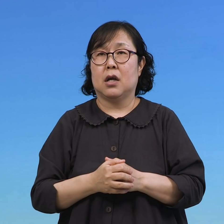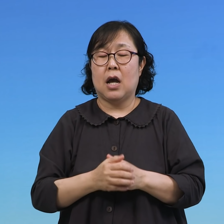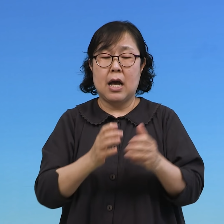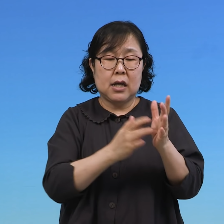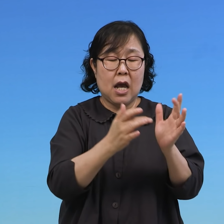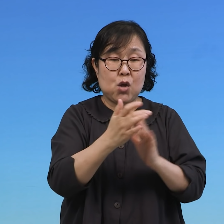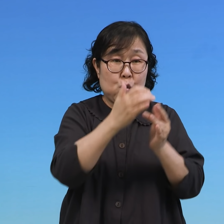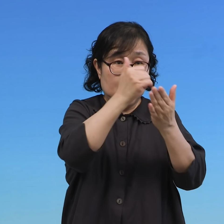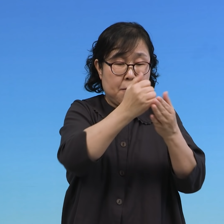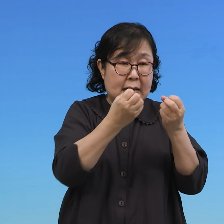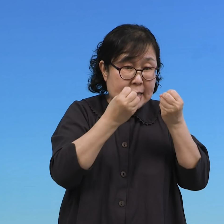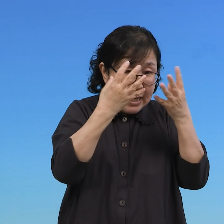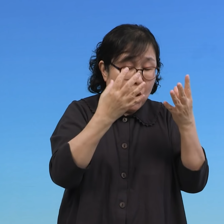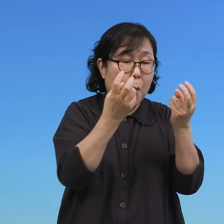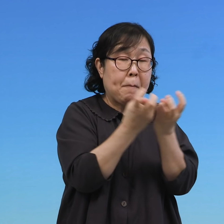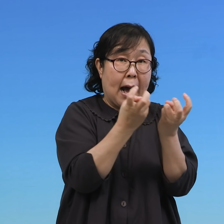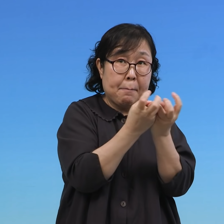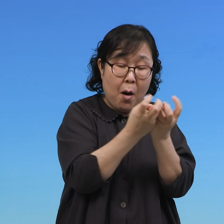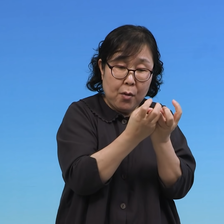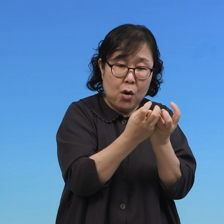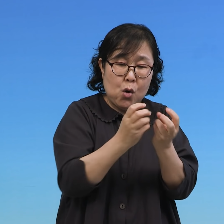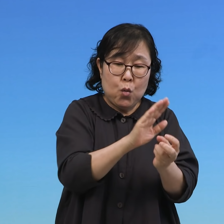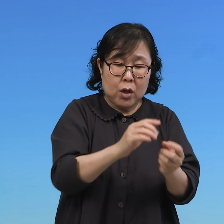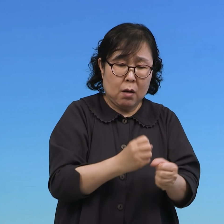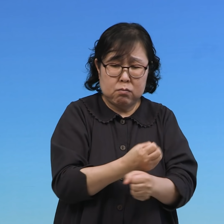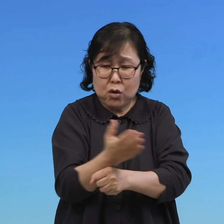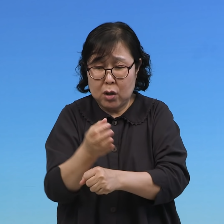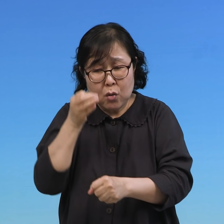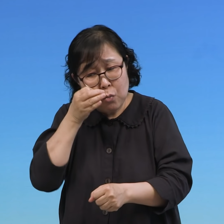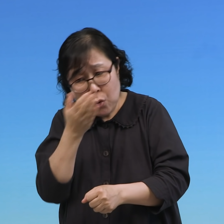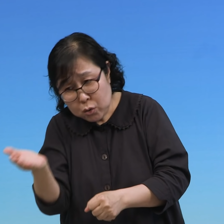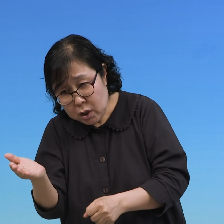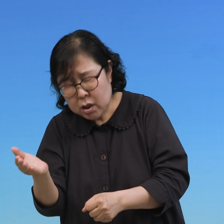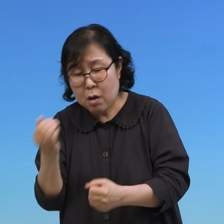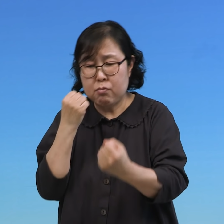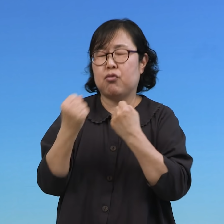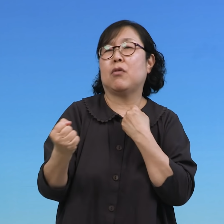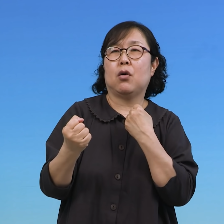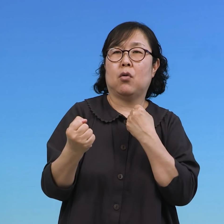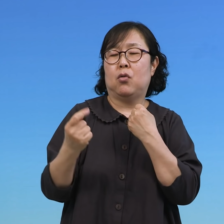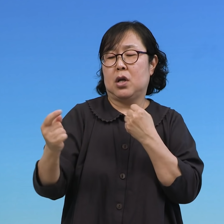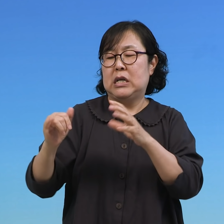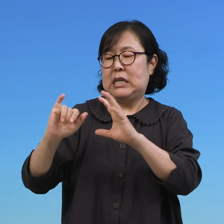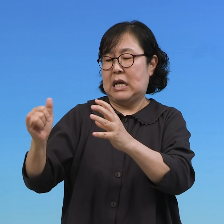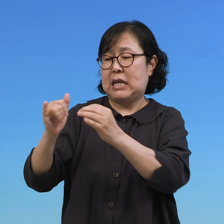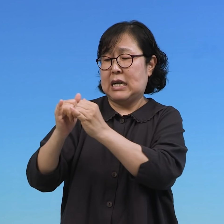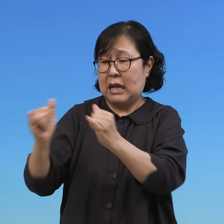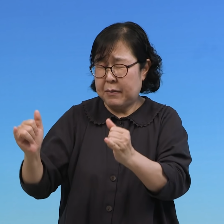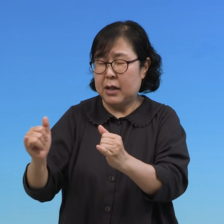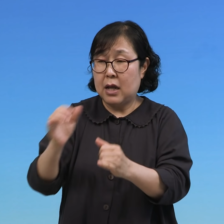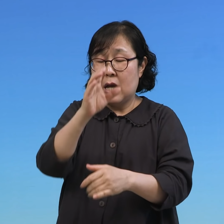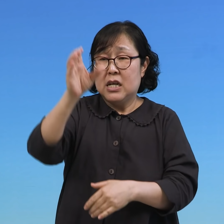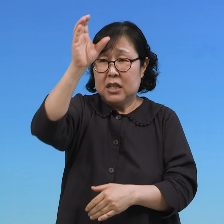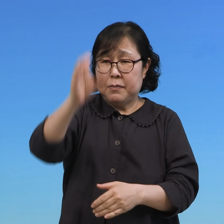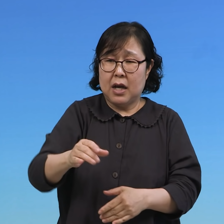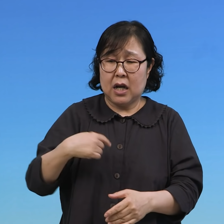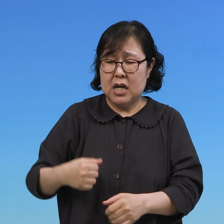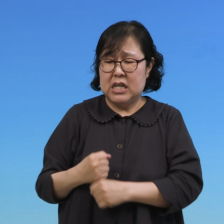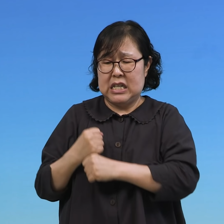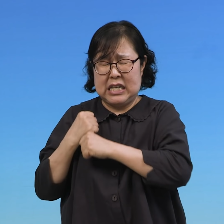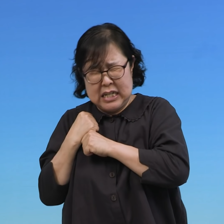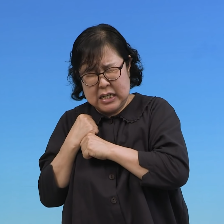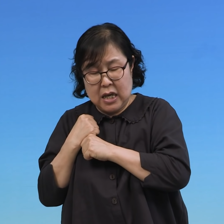차원이 다른 예수 그리스도의 새로운 대안을 우리는 전해야 되는데, 우리가 세상 사람들한테 십자가 지는